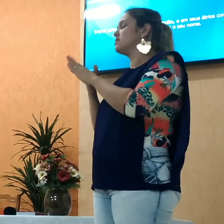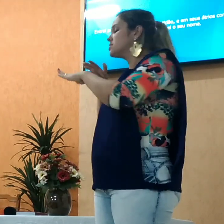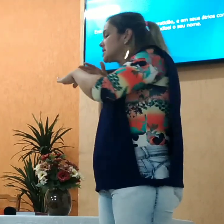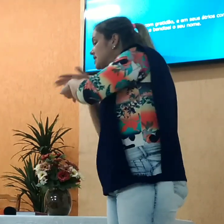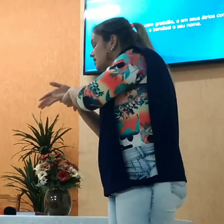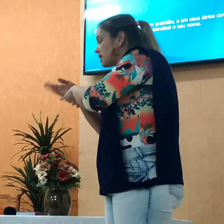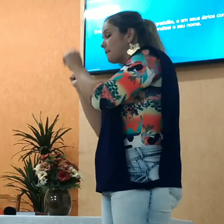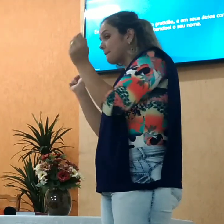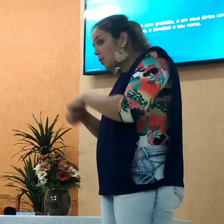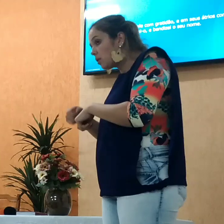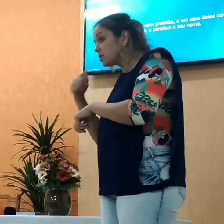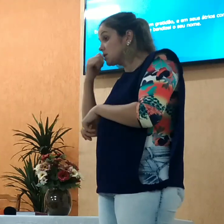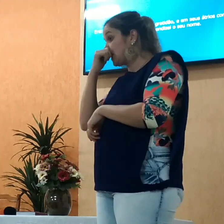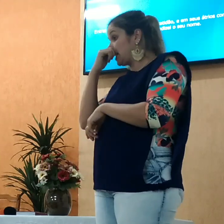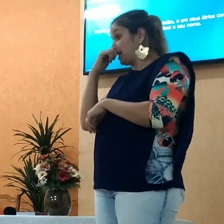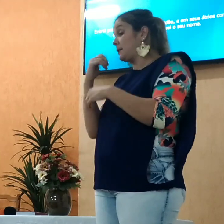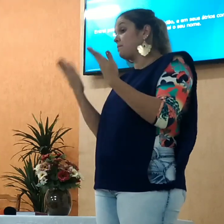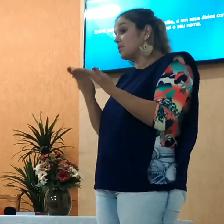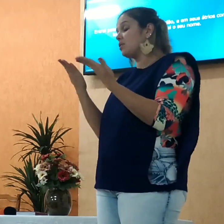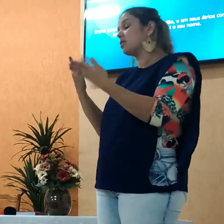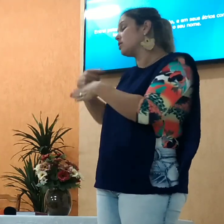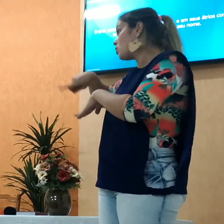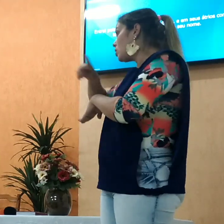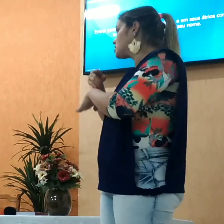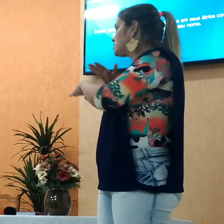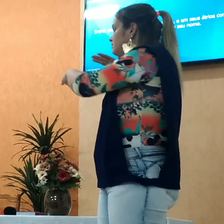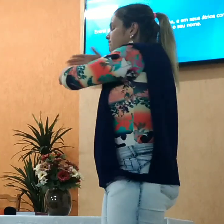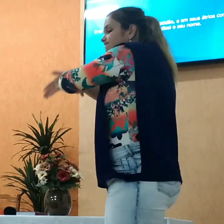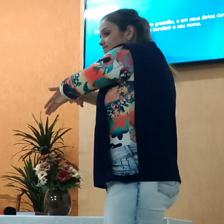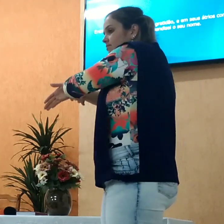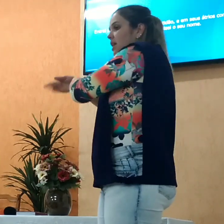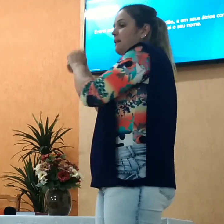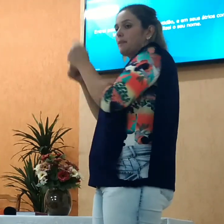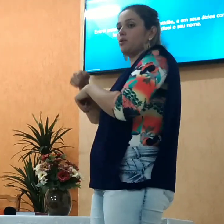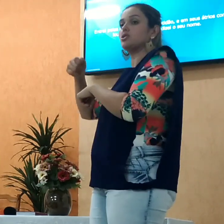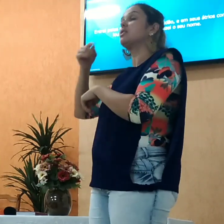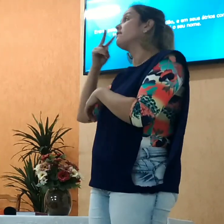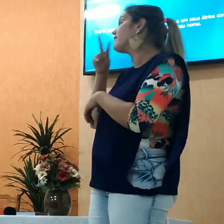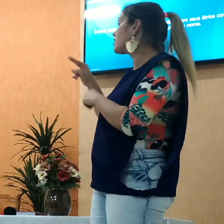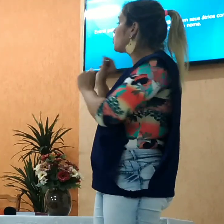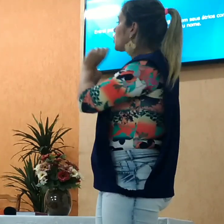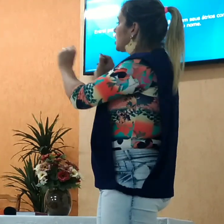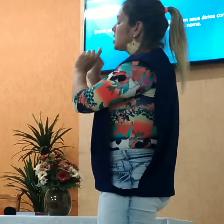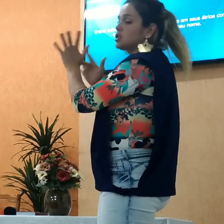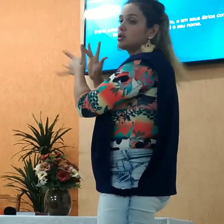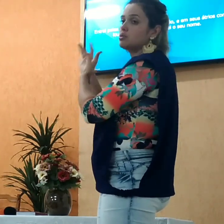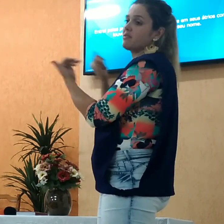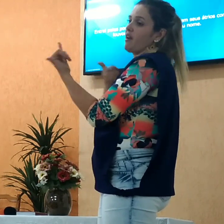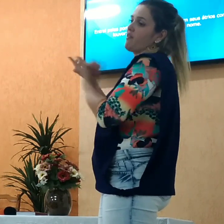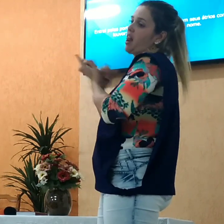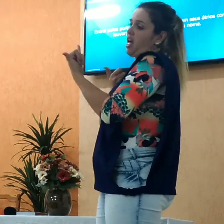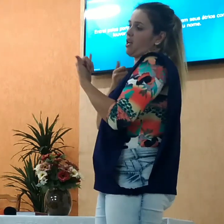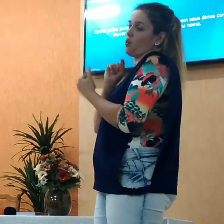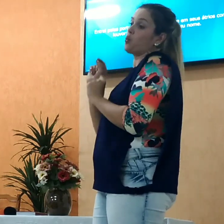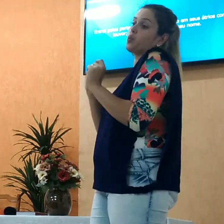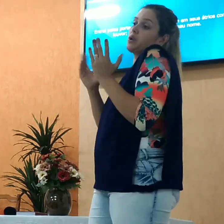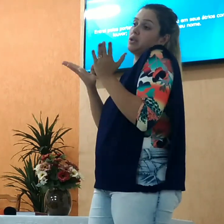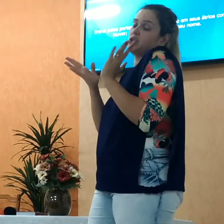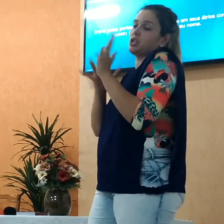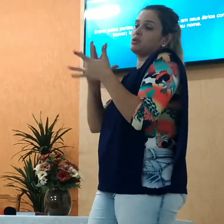aonde nós temos liberdade para entrar e cultuar o nosso Deus. É por isso que Deus, nesta noite, Ele